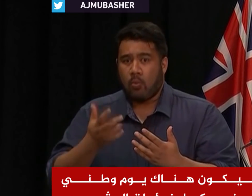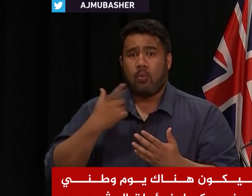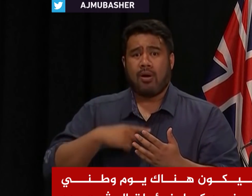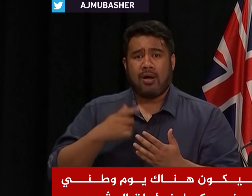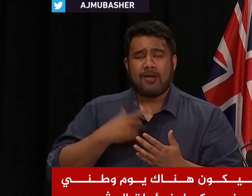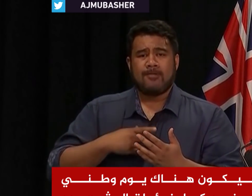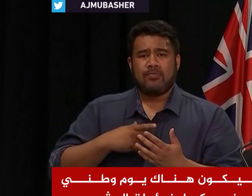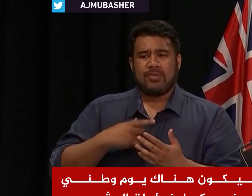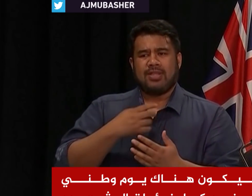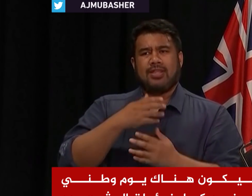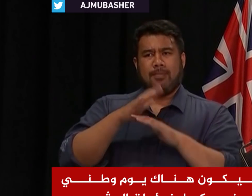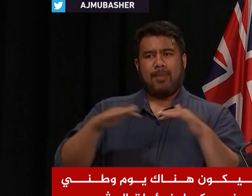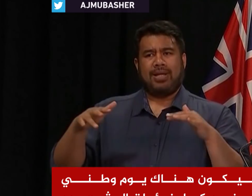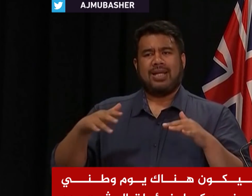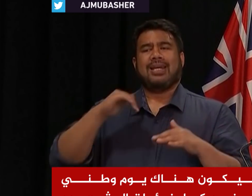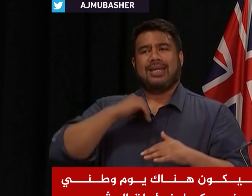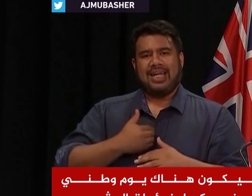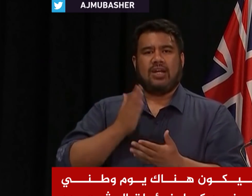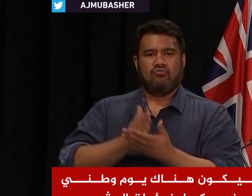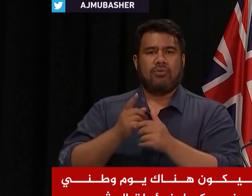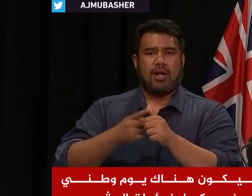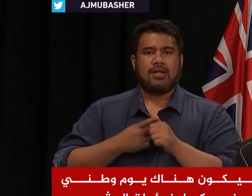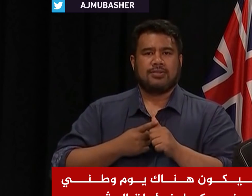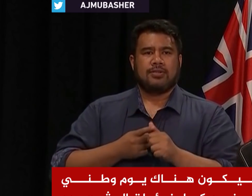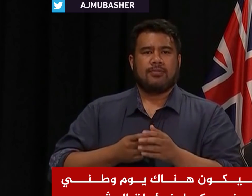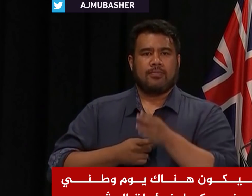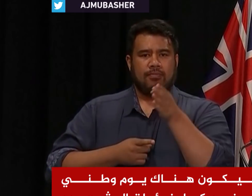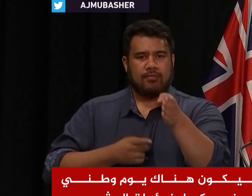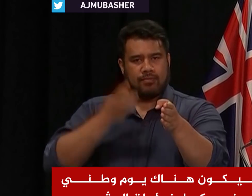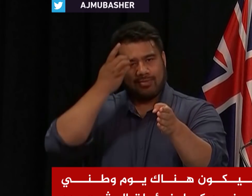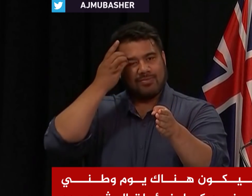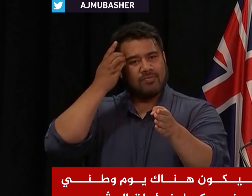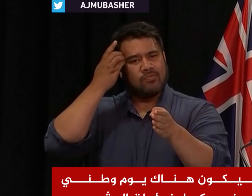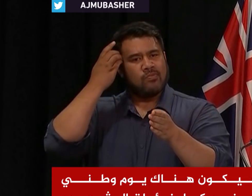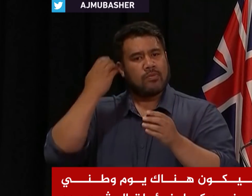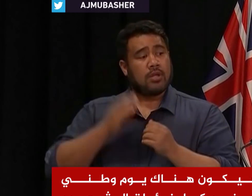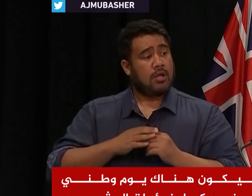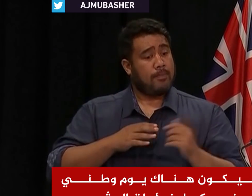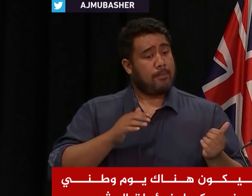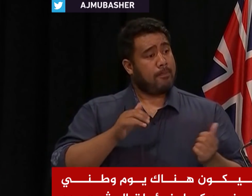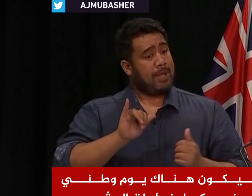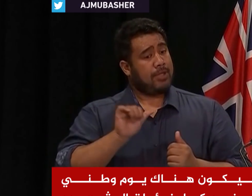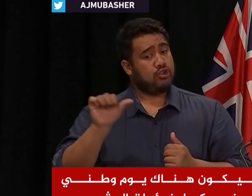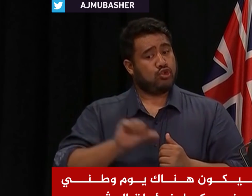هذه الأمور، لأن الشعب يستحق أجوبة عن هذه الأسئلة.